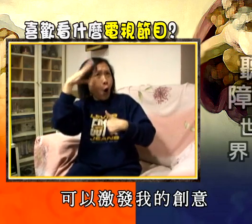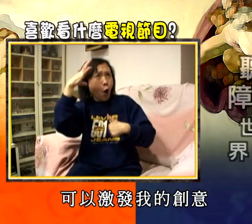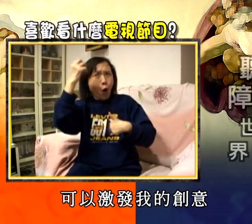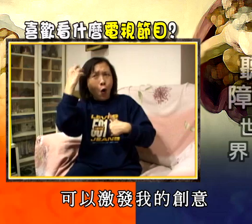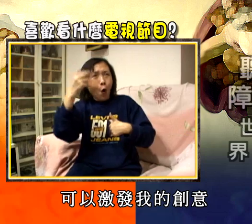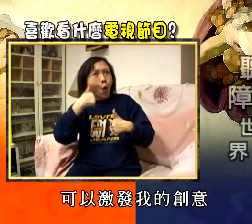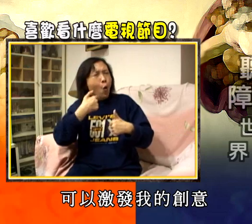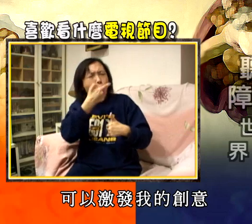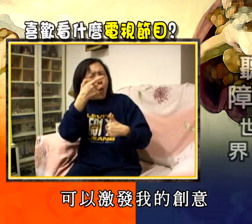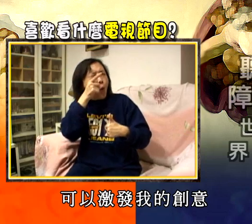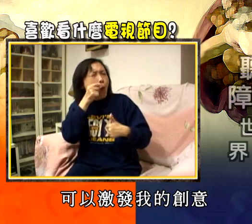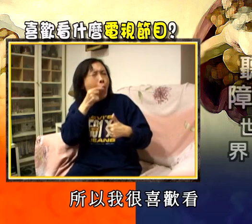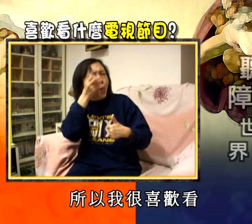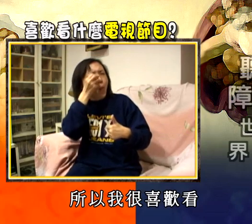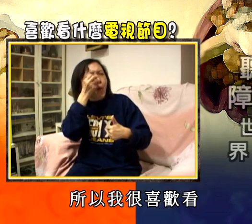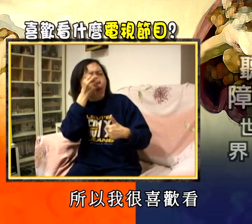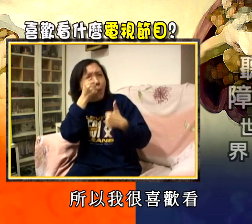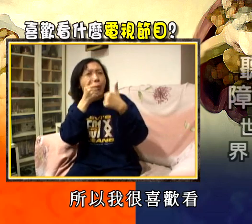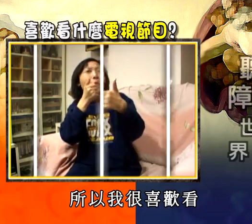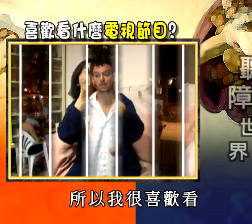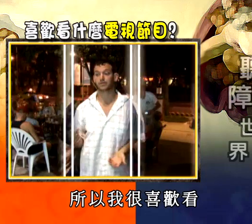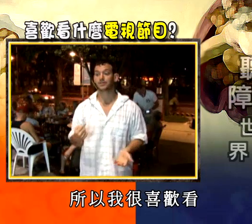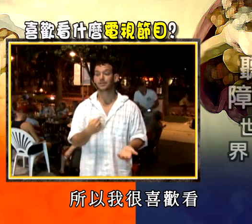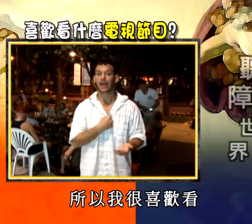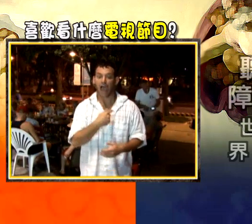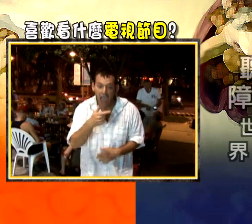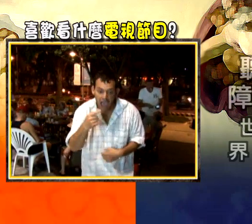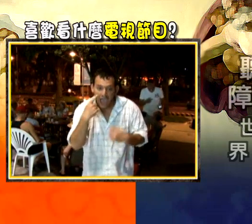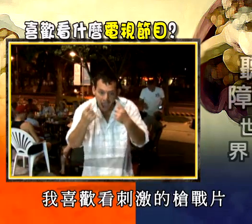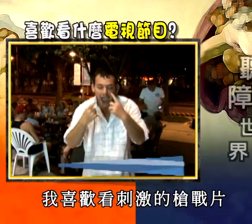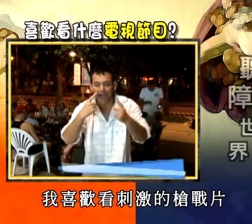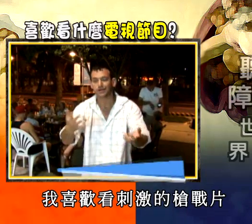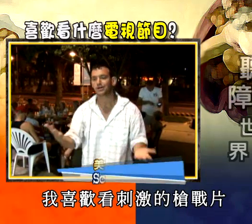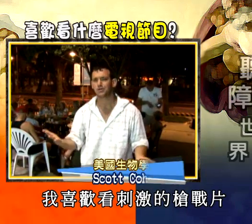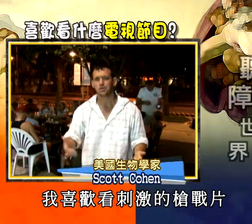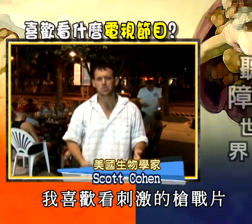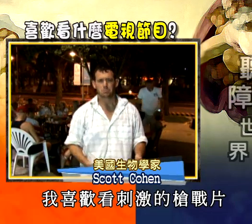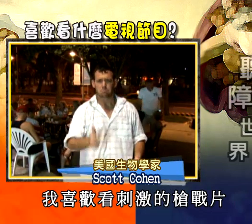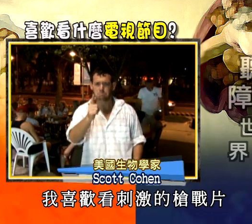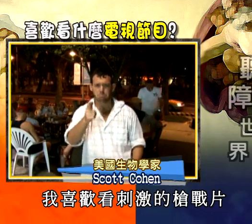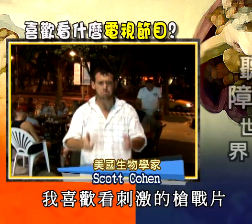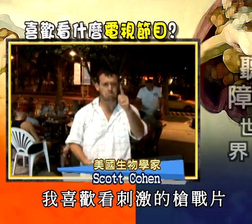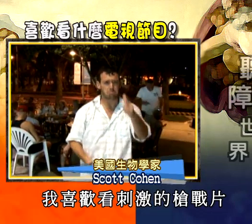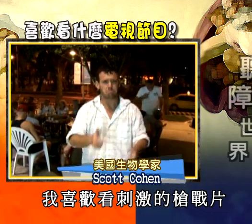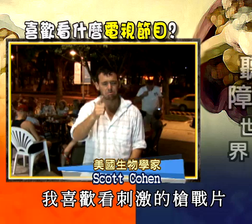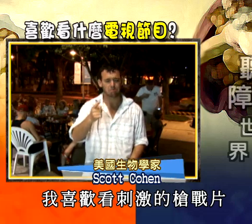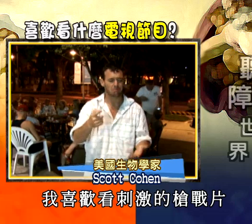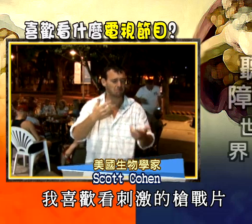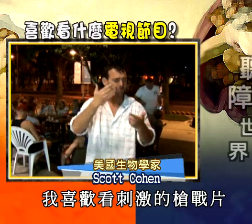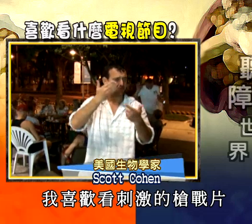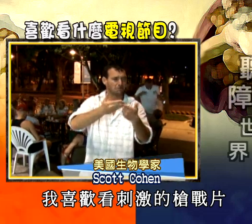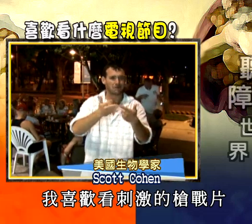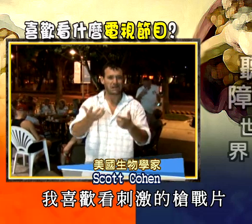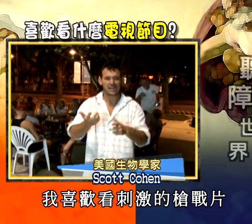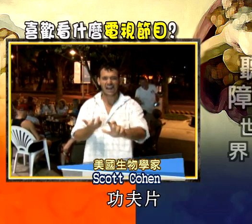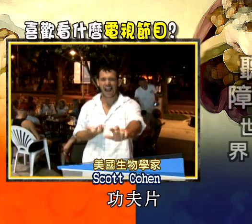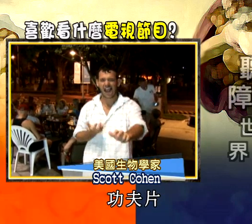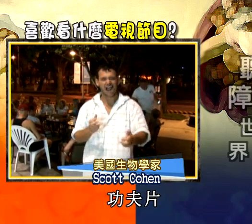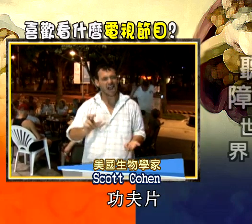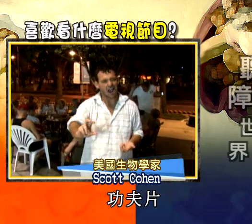的创意，所以我很喜欢看。 我喜欢看刺激的枪战片，功夫